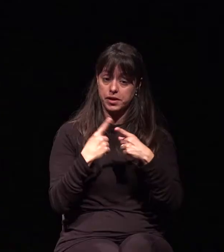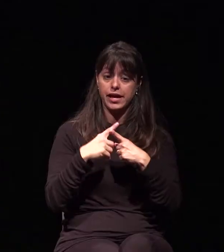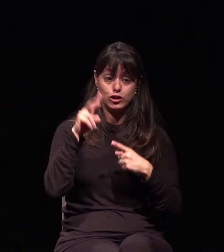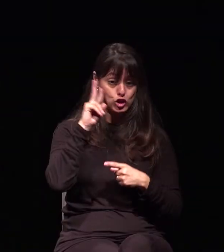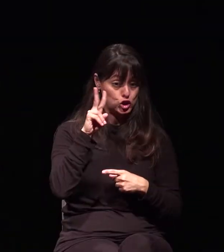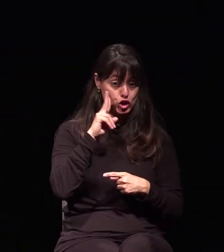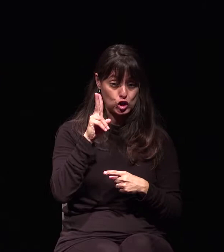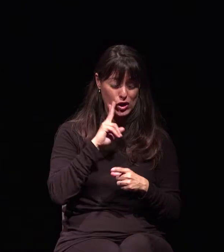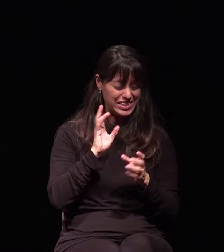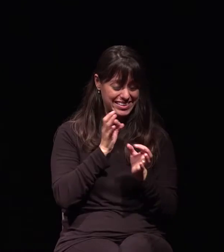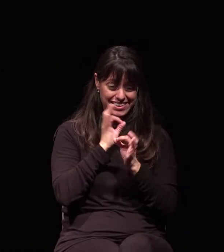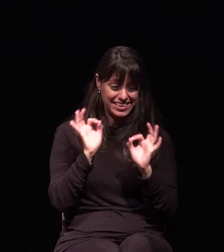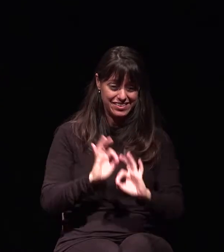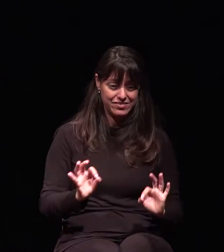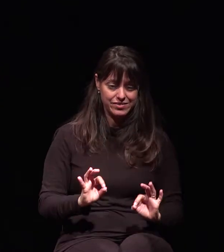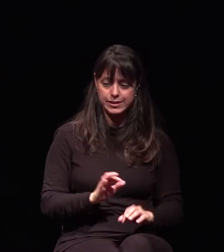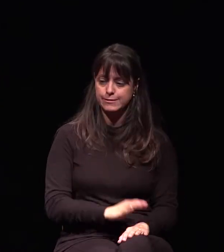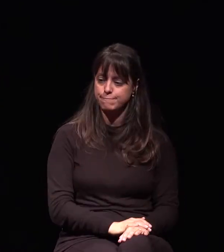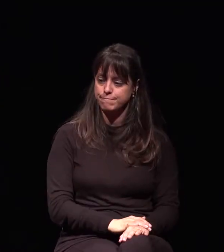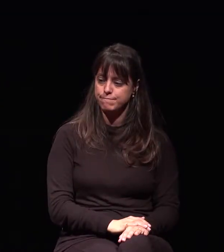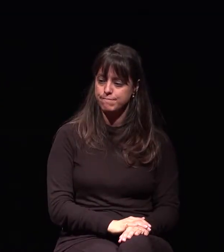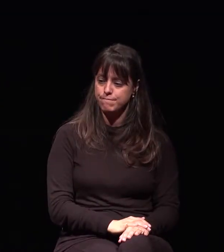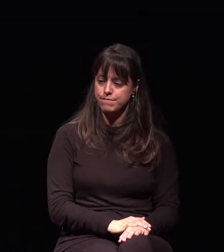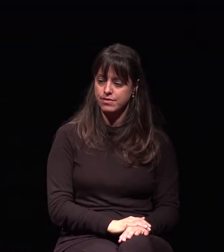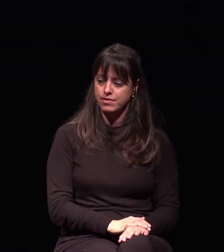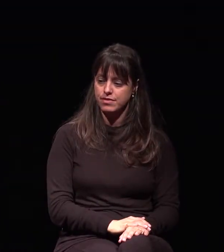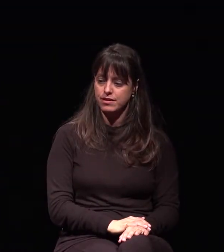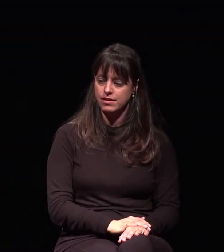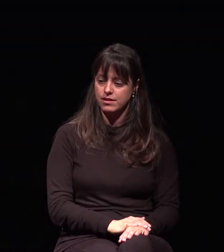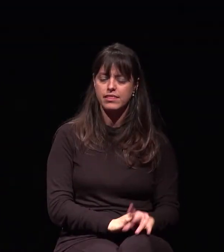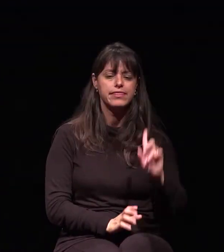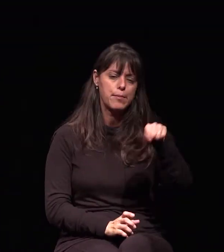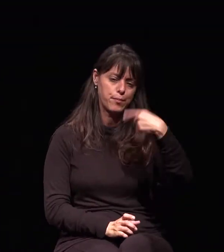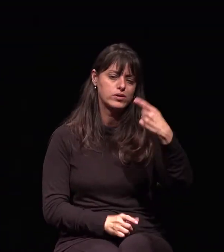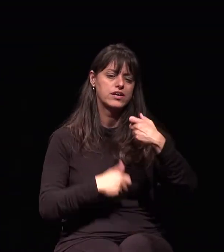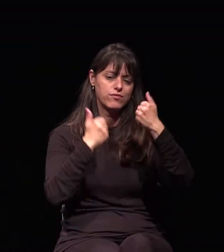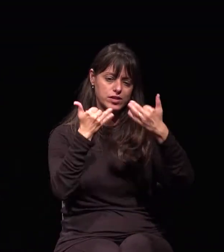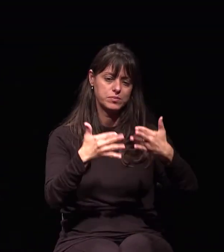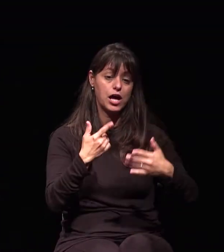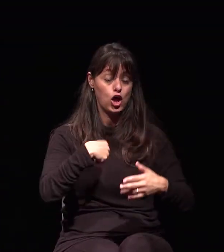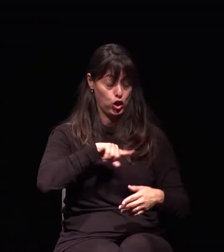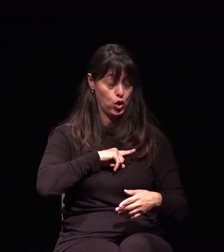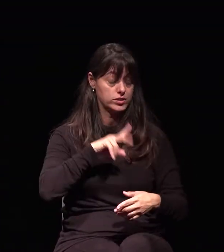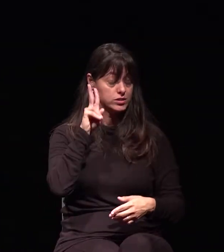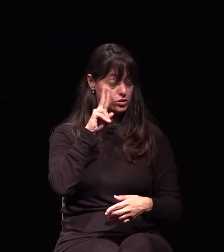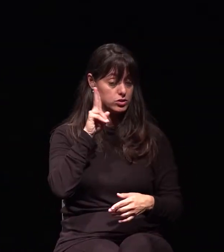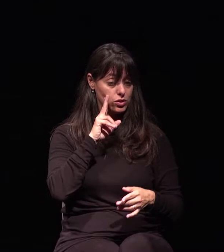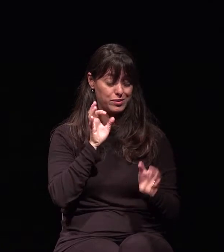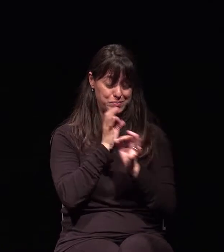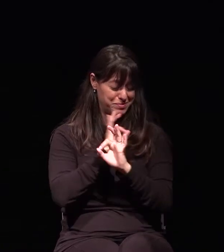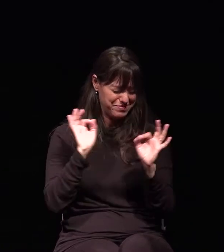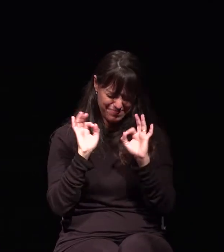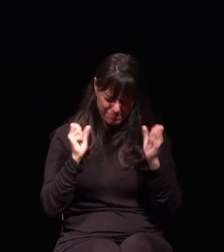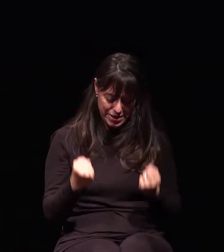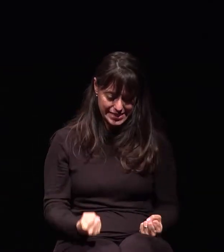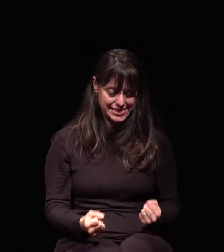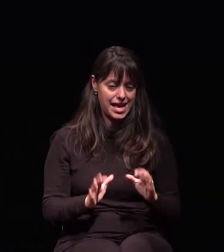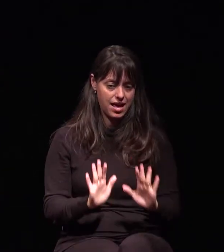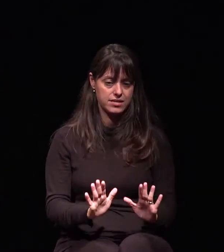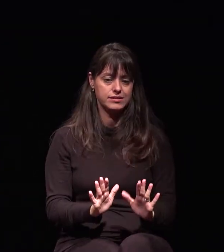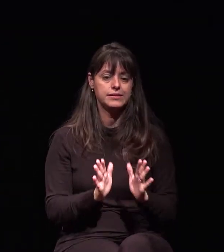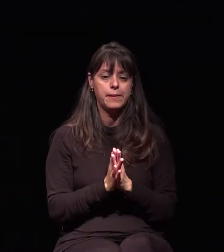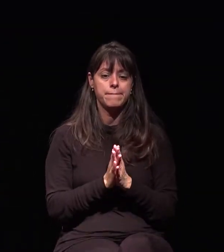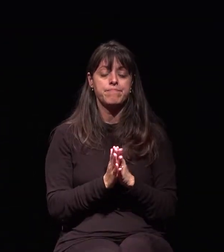terríveis. Acho que tem hora que eu vou ter que falar alguma coisa mais, mas as nossas histórias são pesadas. Então,